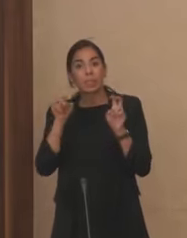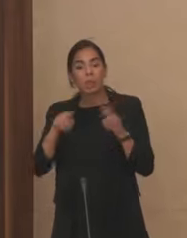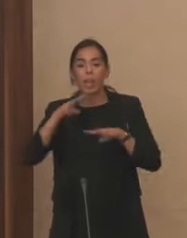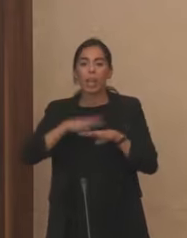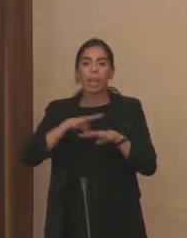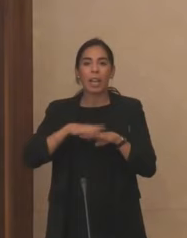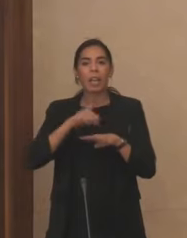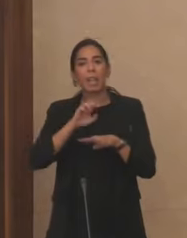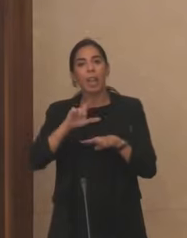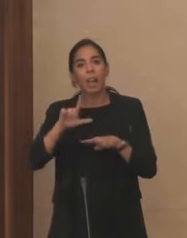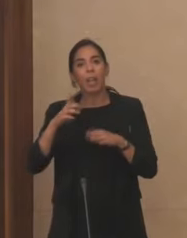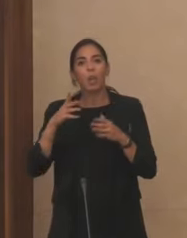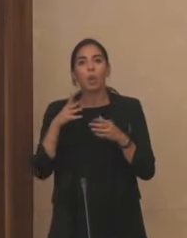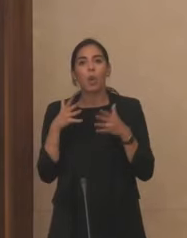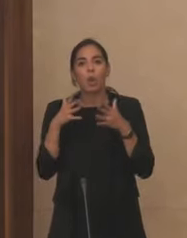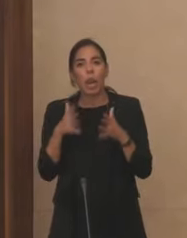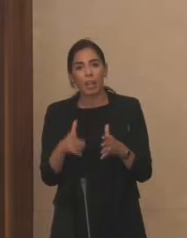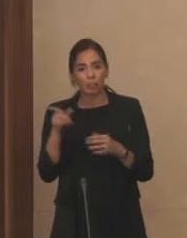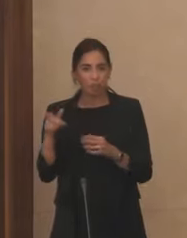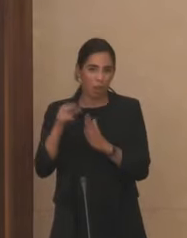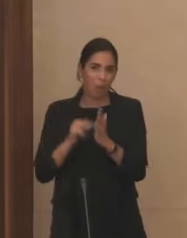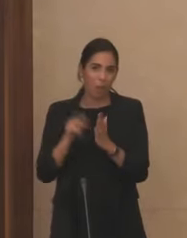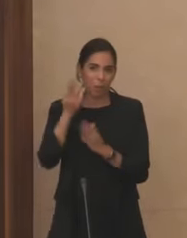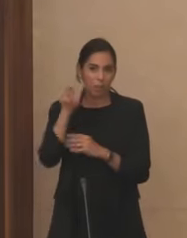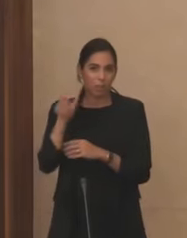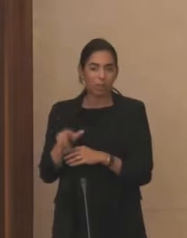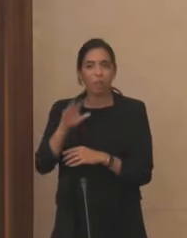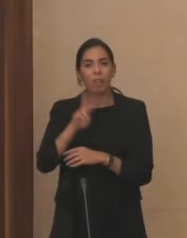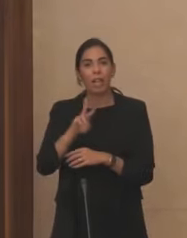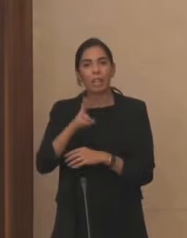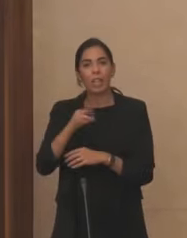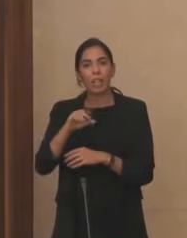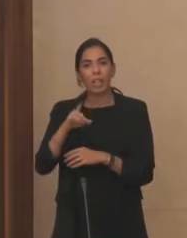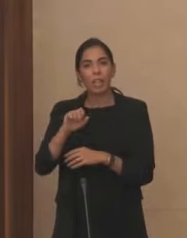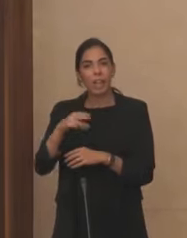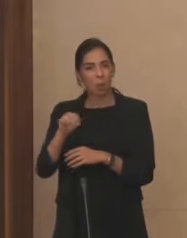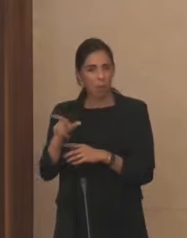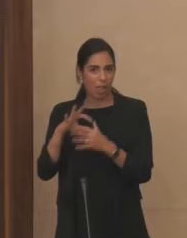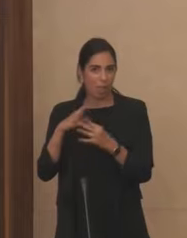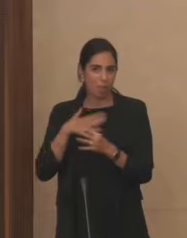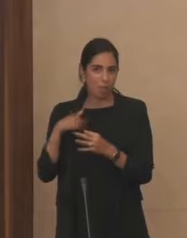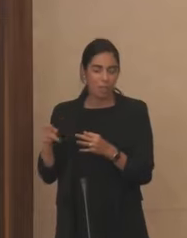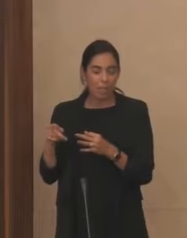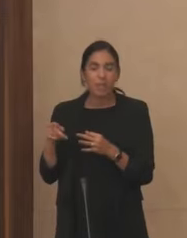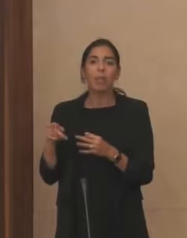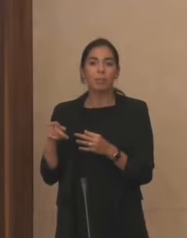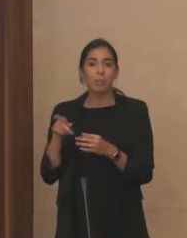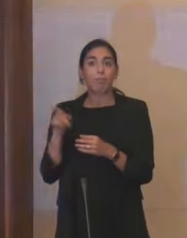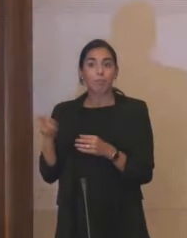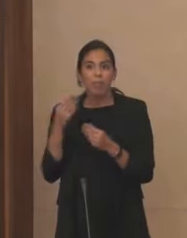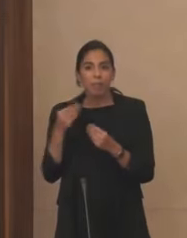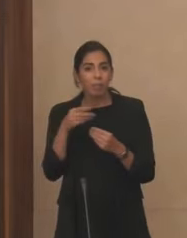l'autrice è Valentina Rigano, come dicevo un'amica, che ha seguito questi medici che sono andati, non hanno mai